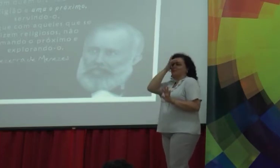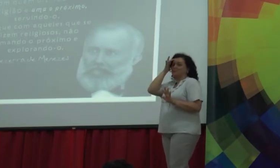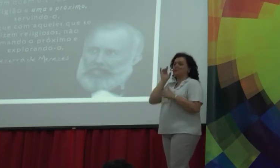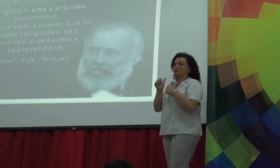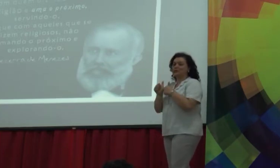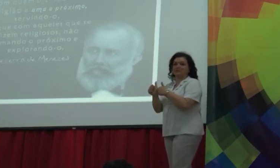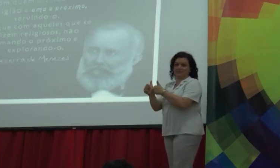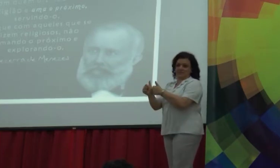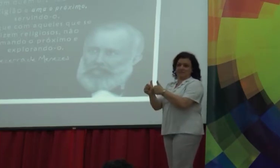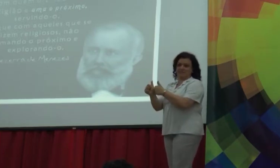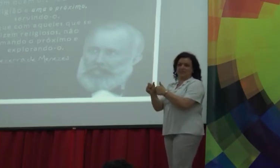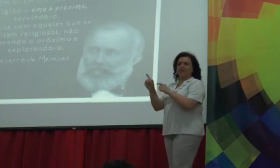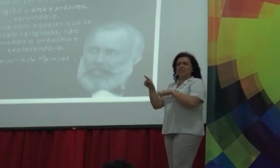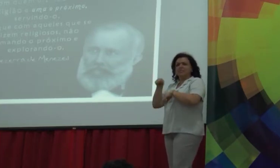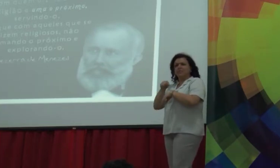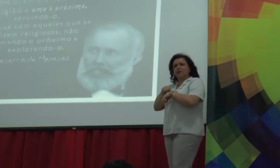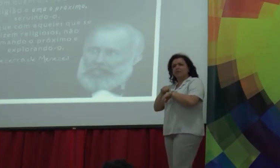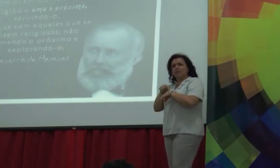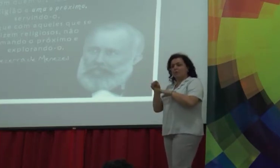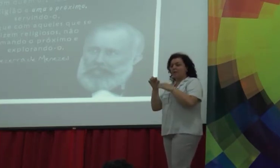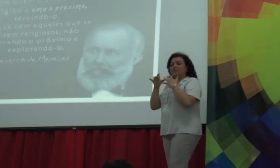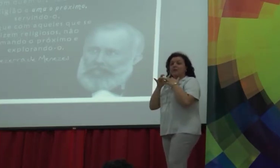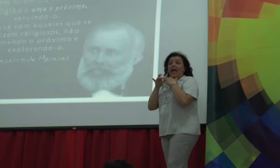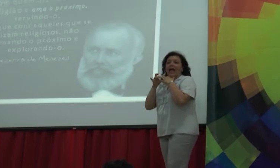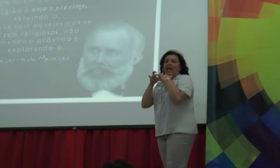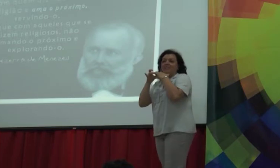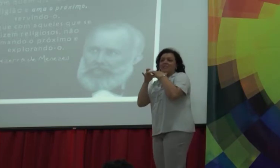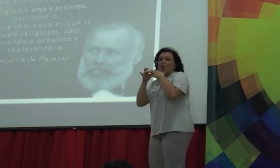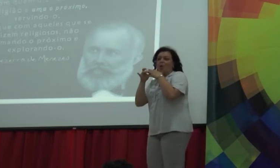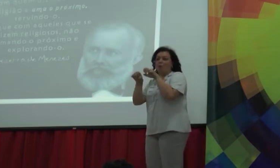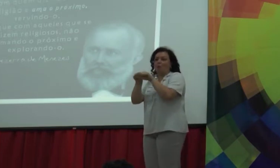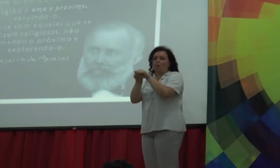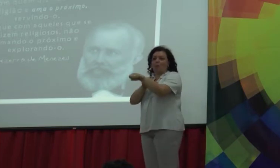um exemplo que a gente precisa seguir.